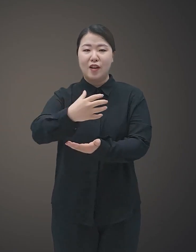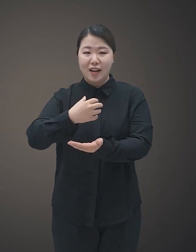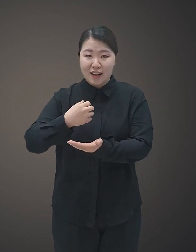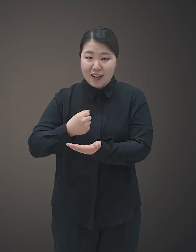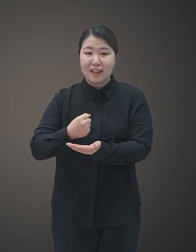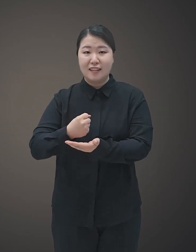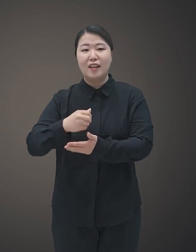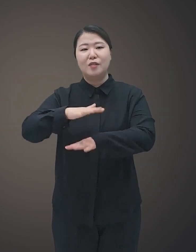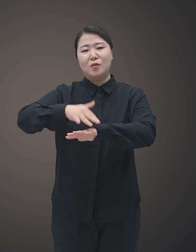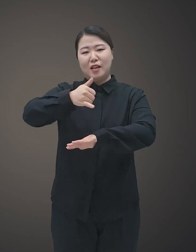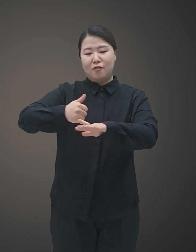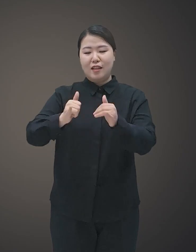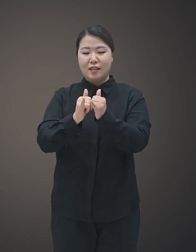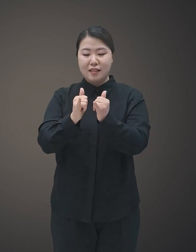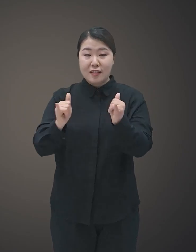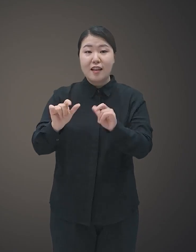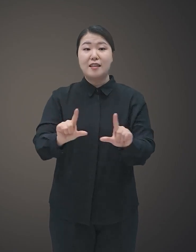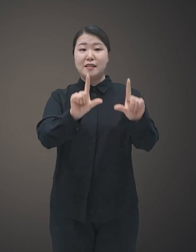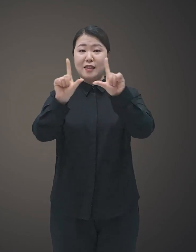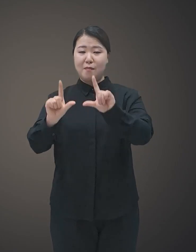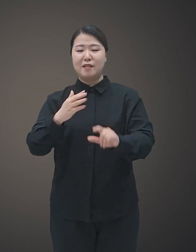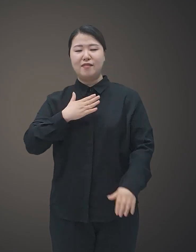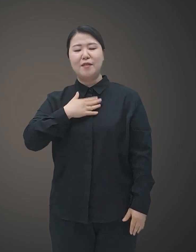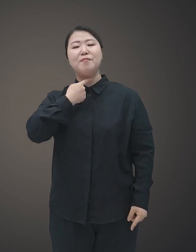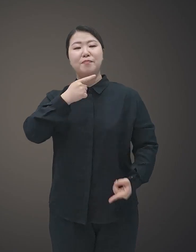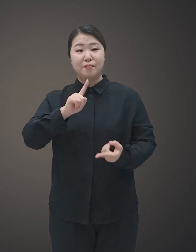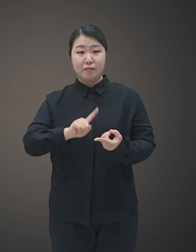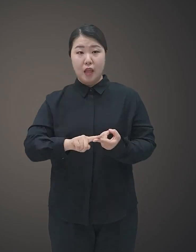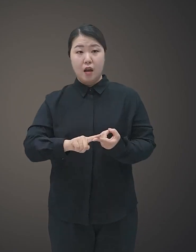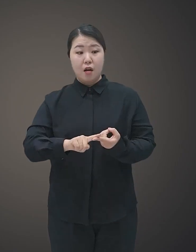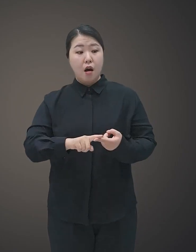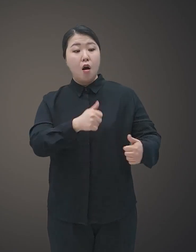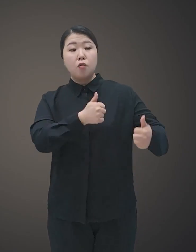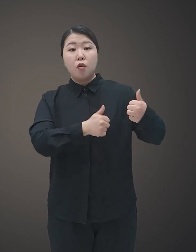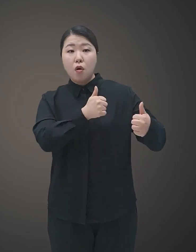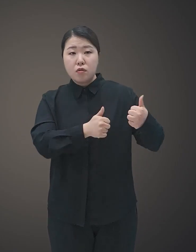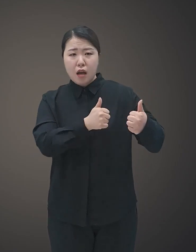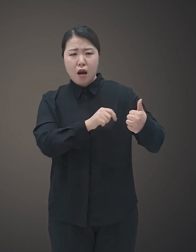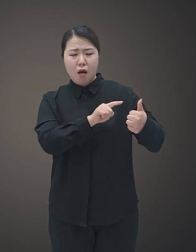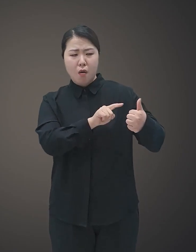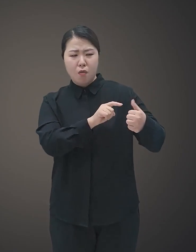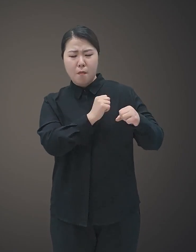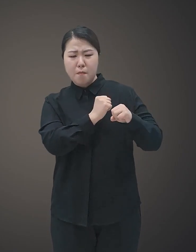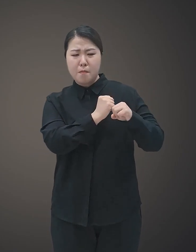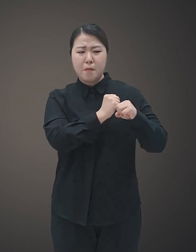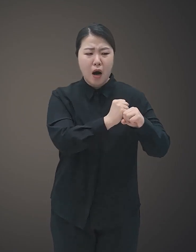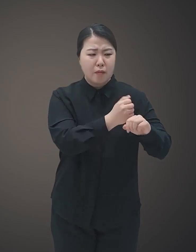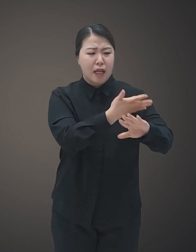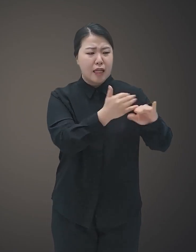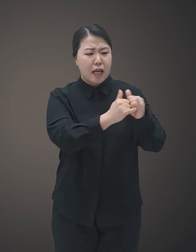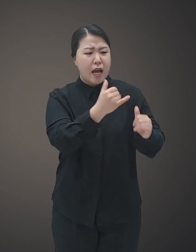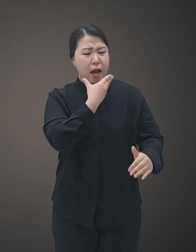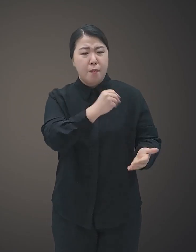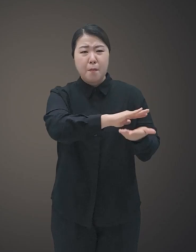헐랭이 농사꾼의 삶이 만족스럽습니다. 경쟁이라는 구실로 남의 행복을